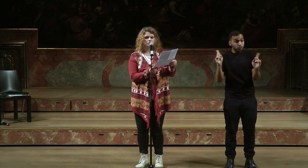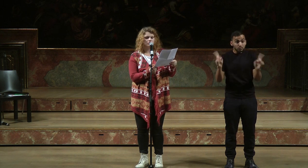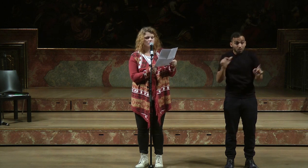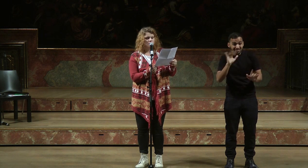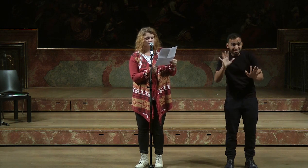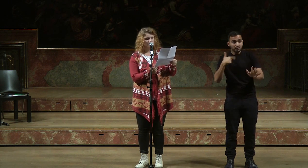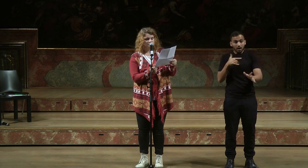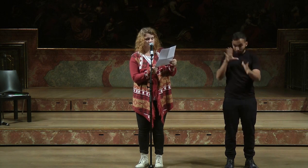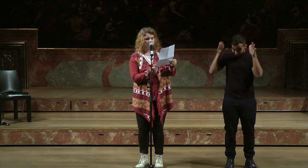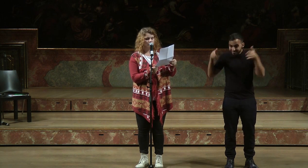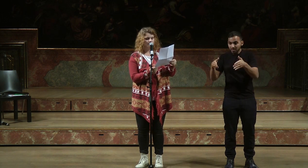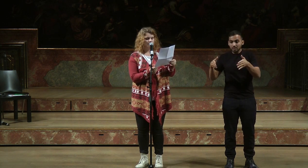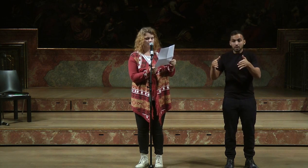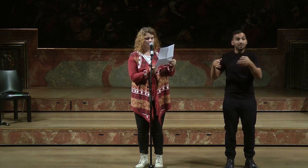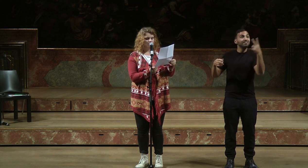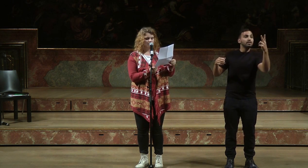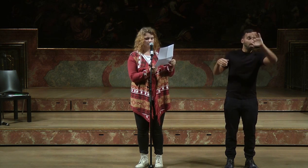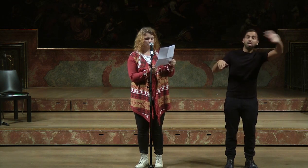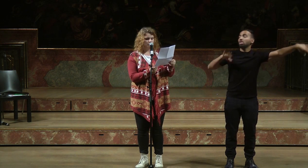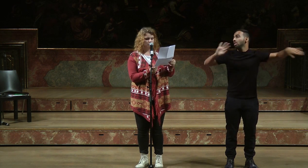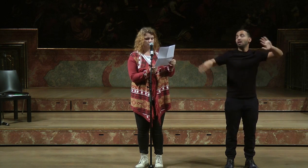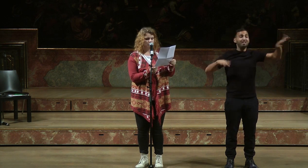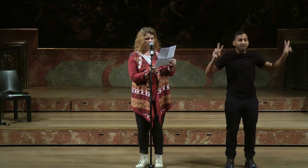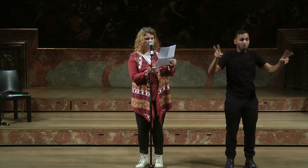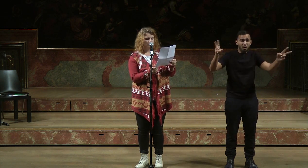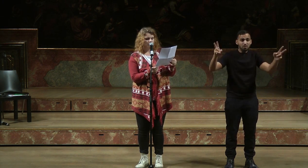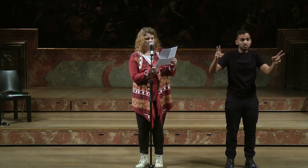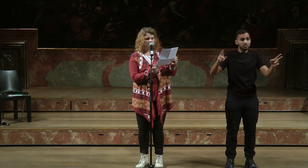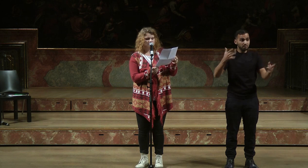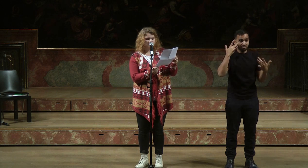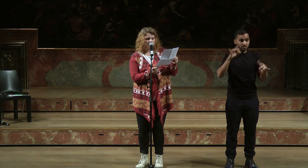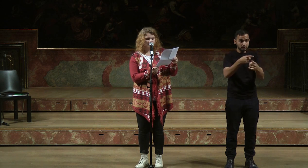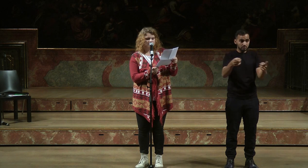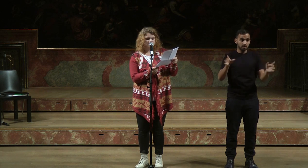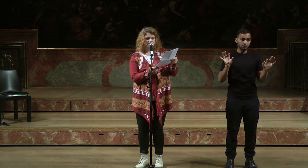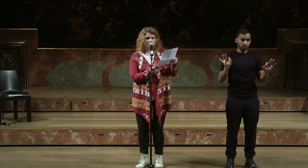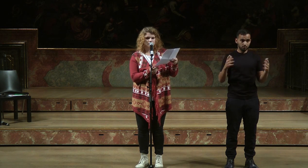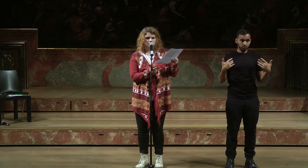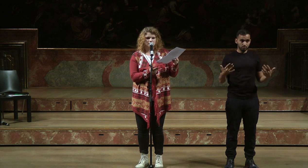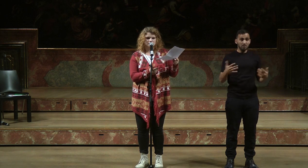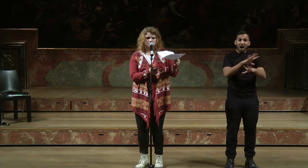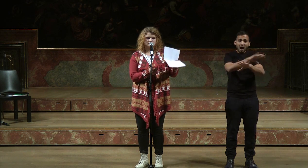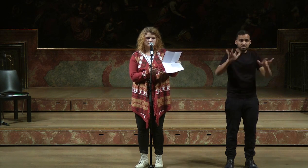tun. Wir wissen nicht, warum. Das ist gut so. Wir können sicher sein, alles hat seinen Grund und das ist...